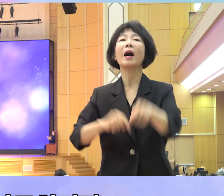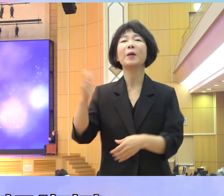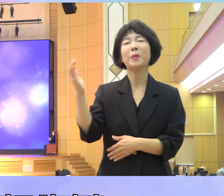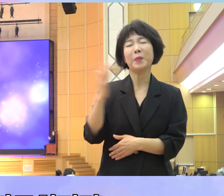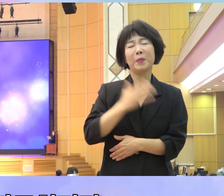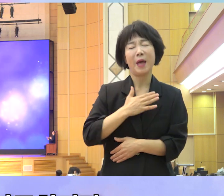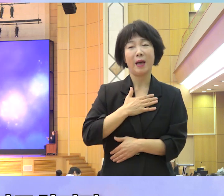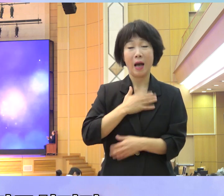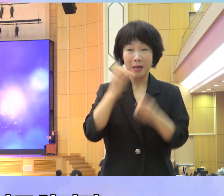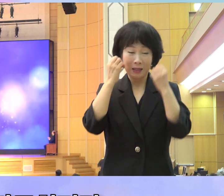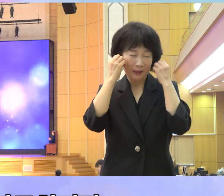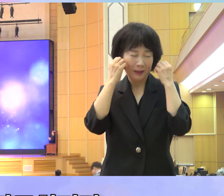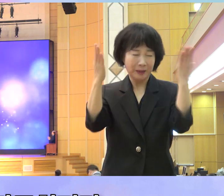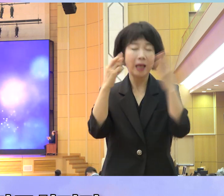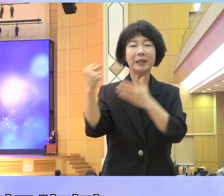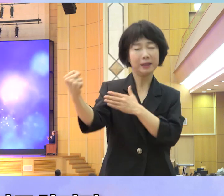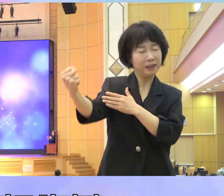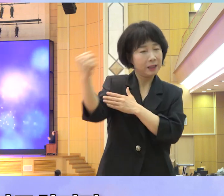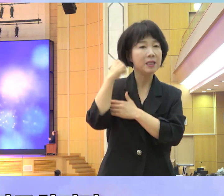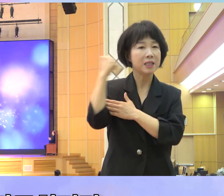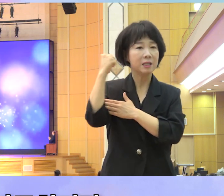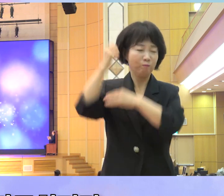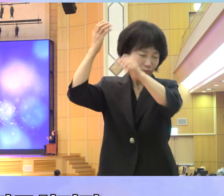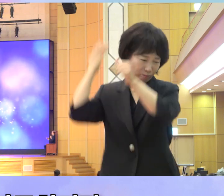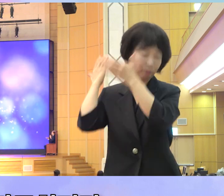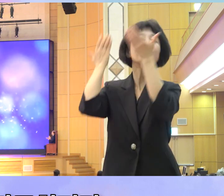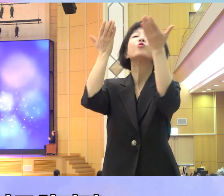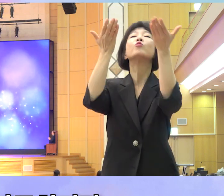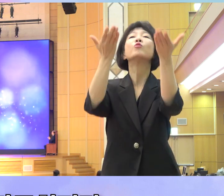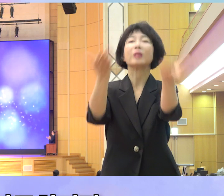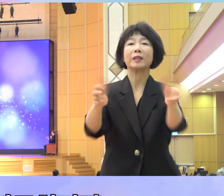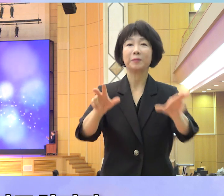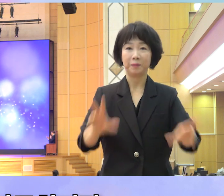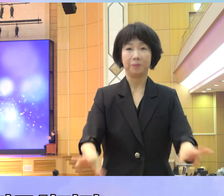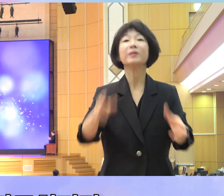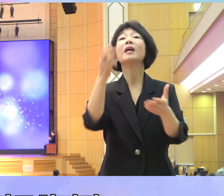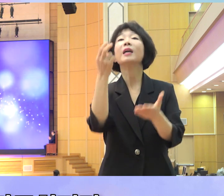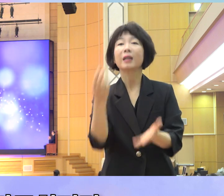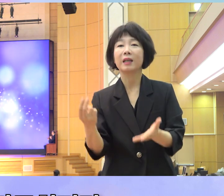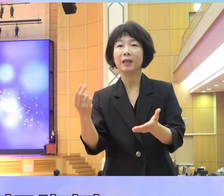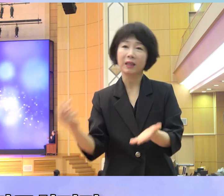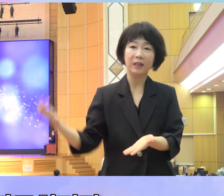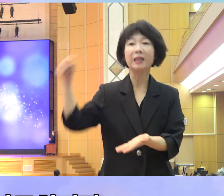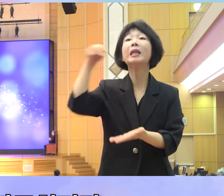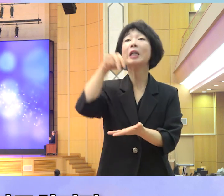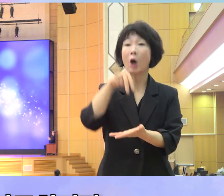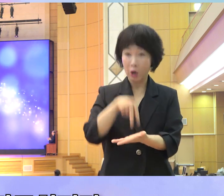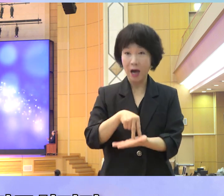걸어라, 내가 새 힘을 주리니.